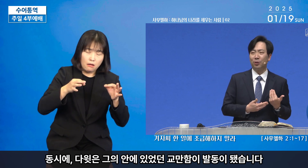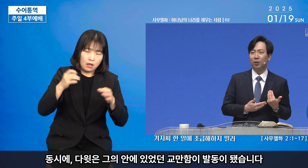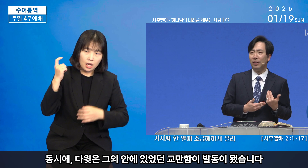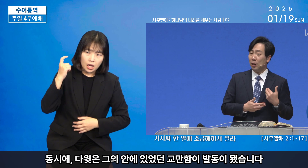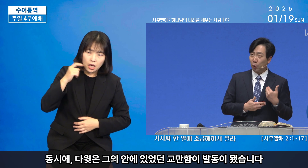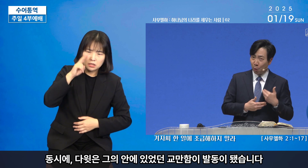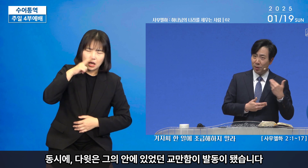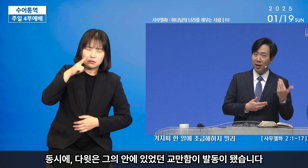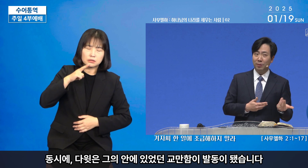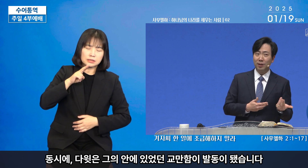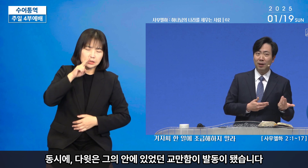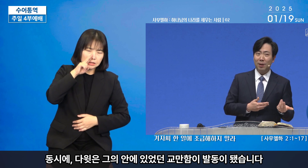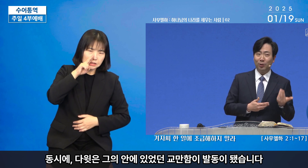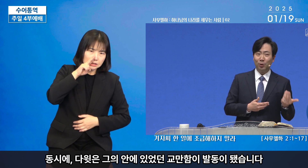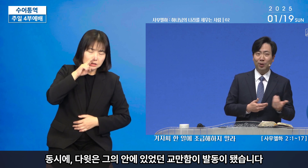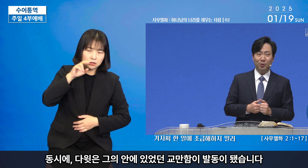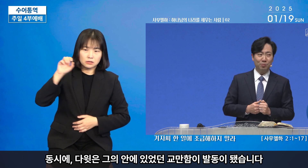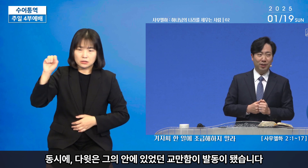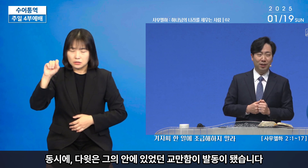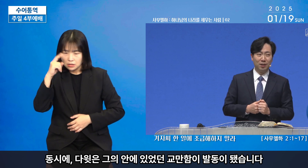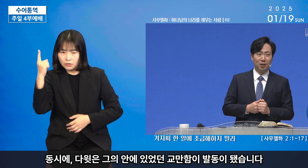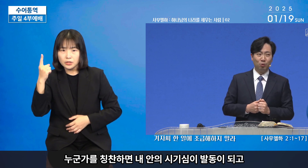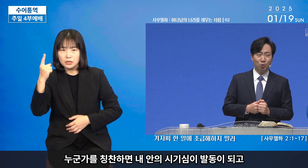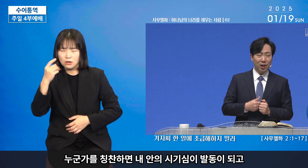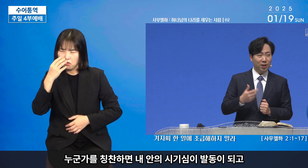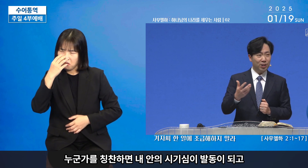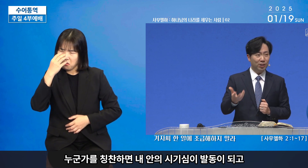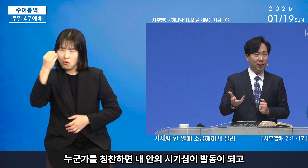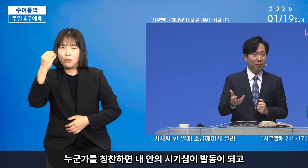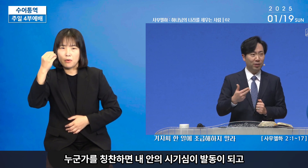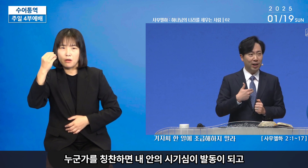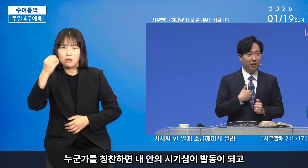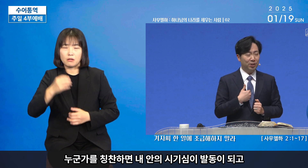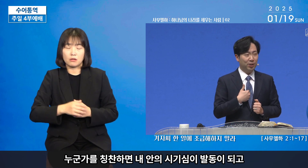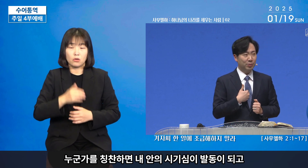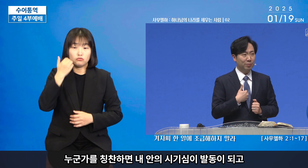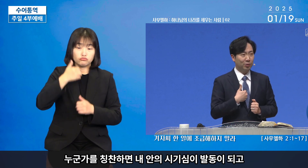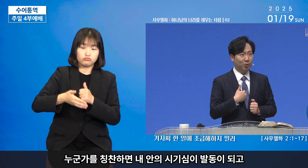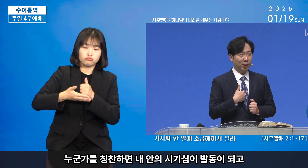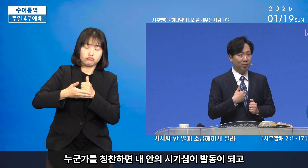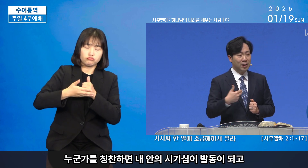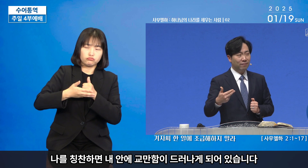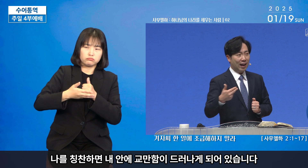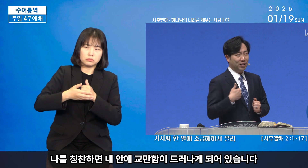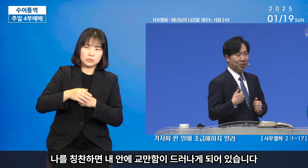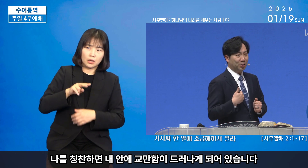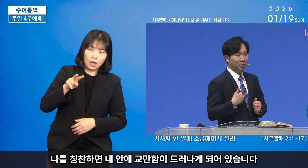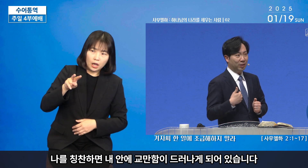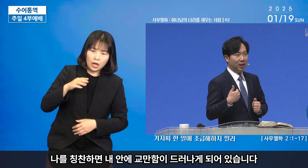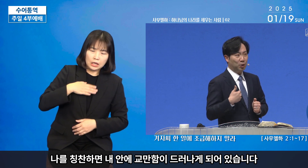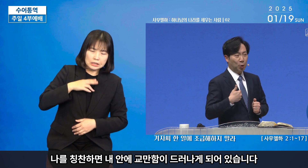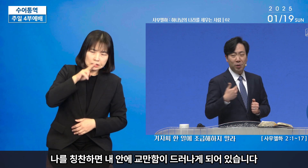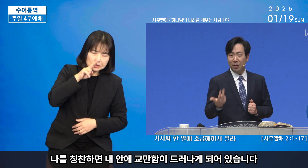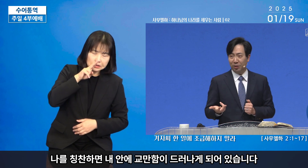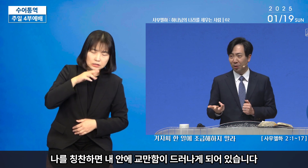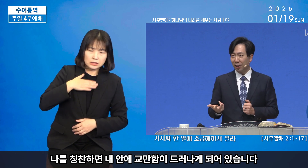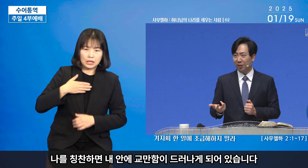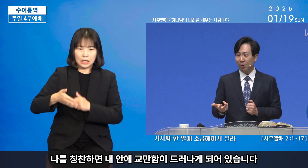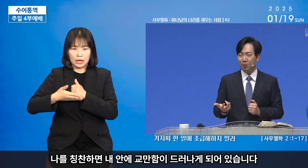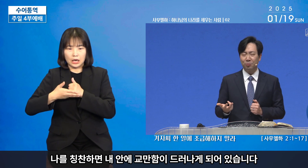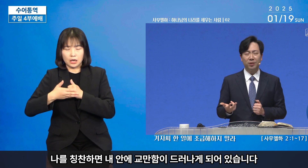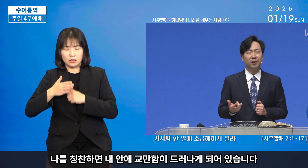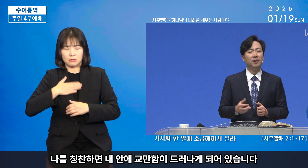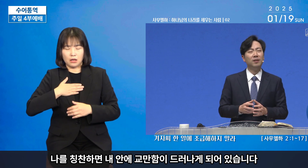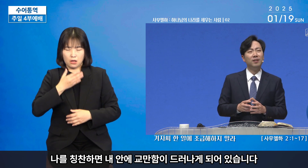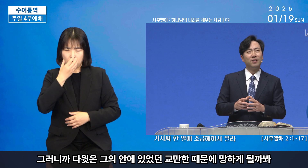안에 있었던 교만함이 발동이 됐습니다. 누군가를 칭찬하면 내 안에 시기심이 발동이 되고, 나를 칭찬하면 내 안에 교만함이 드러나게